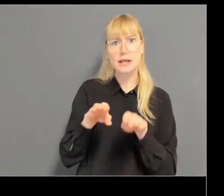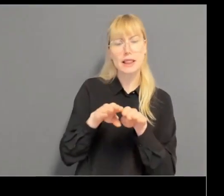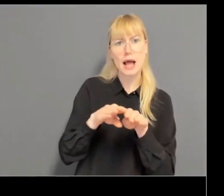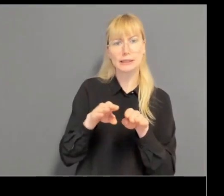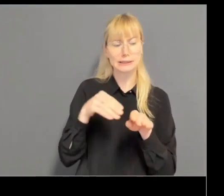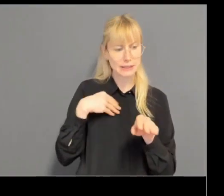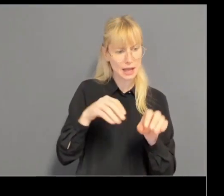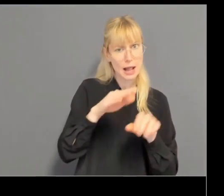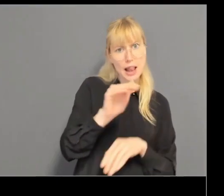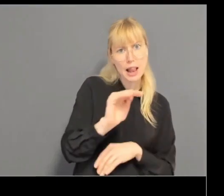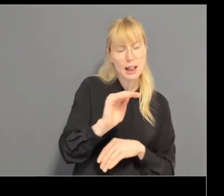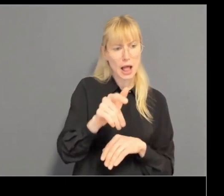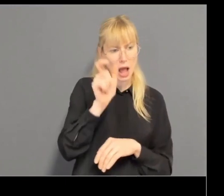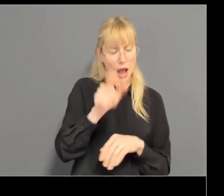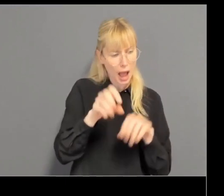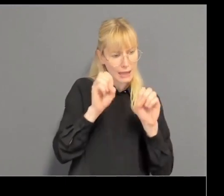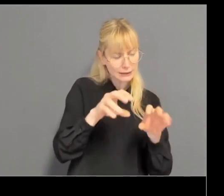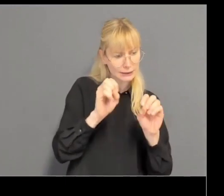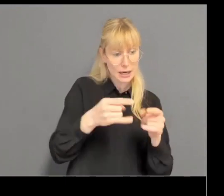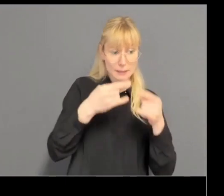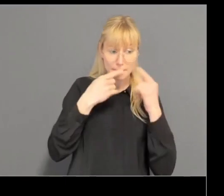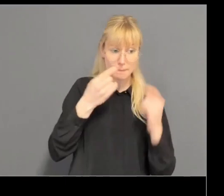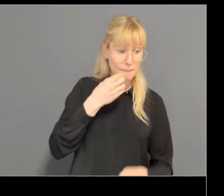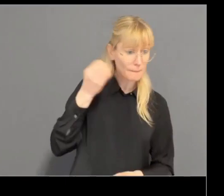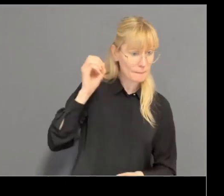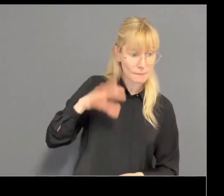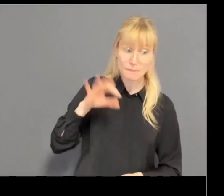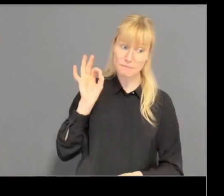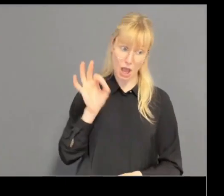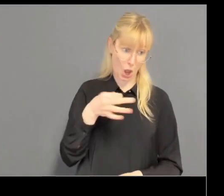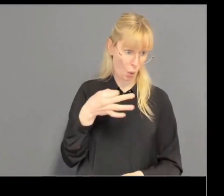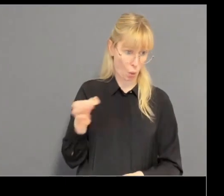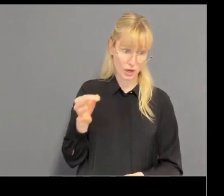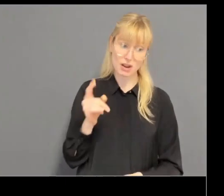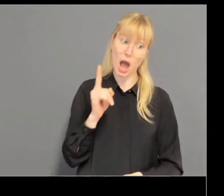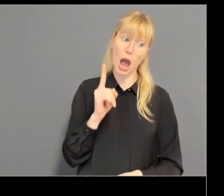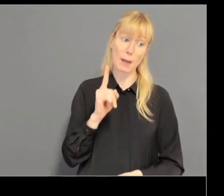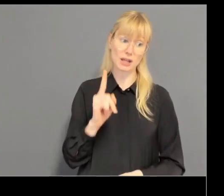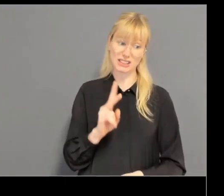wieder sein, wir brauchen es dann doch wieder. Das erschließt sich mir nicht ganz. Dankeschön.